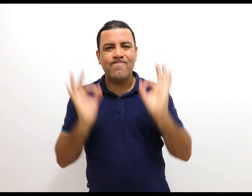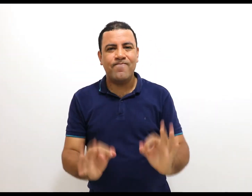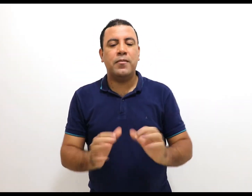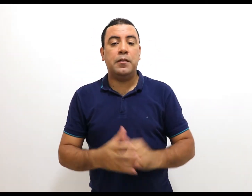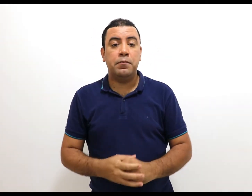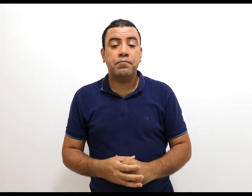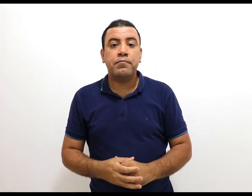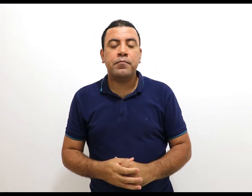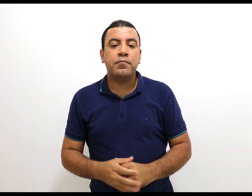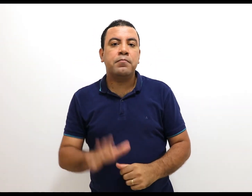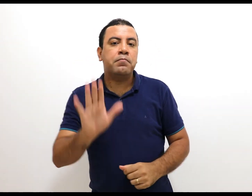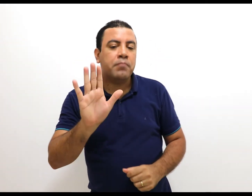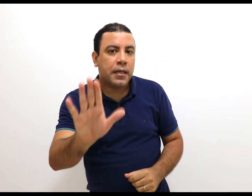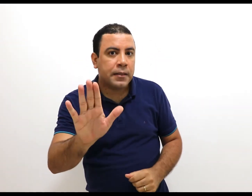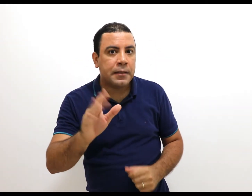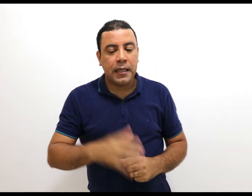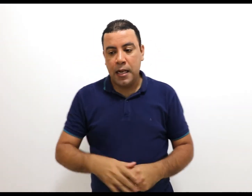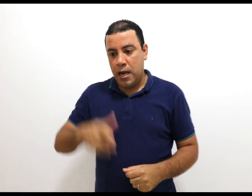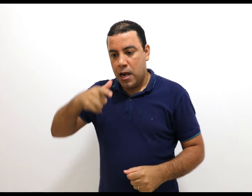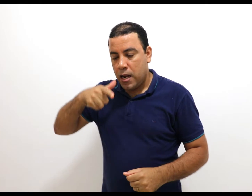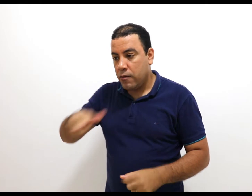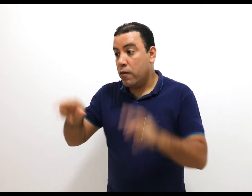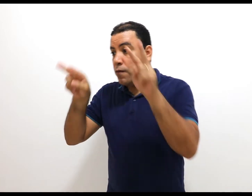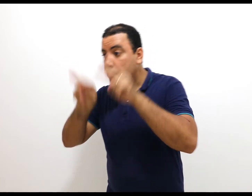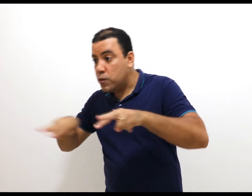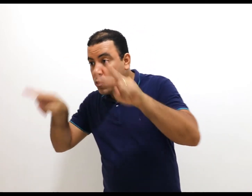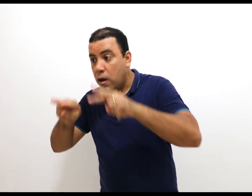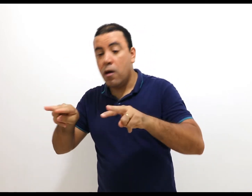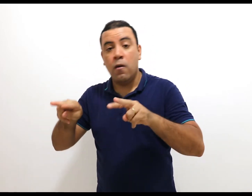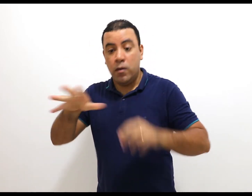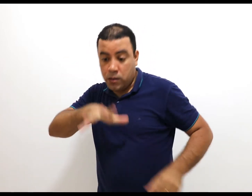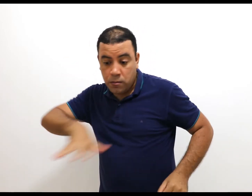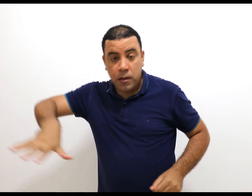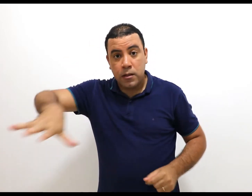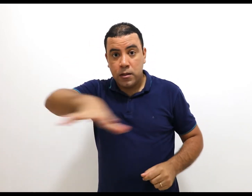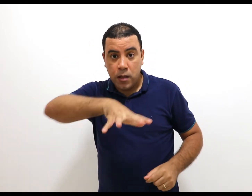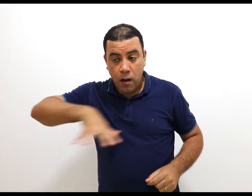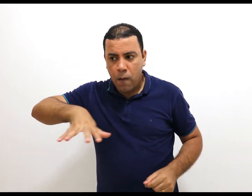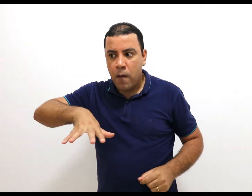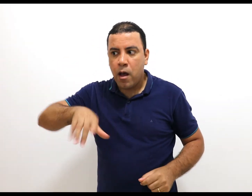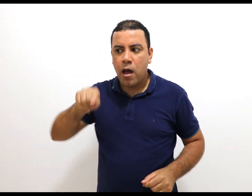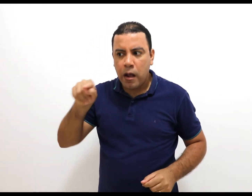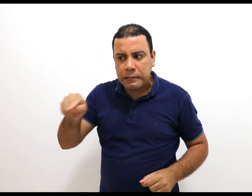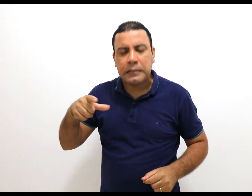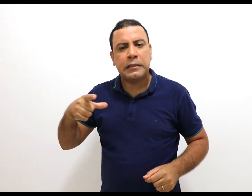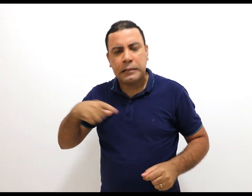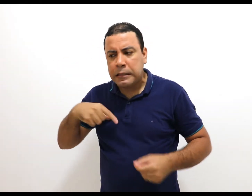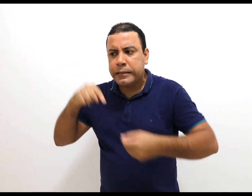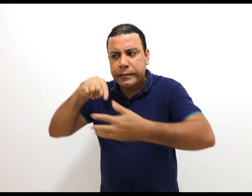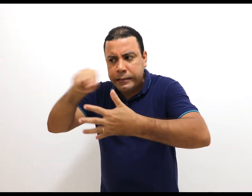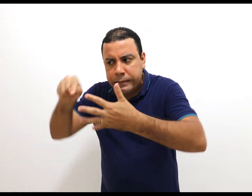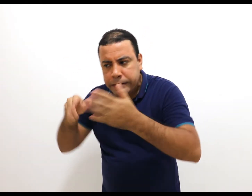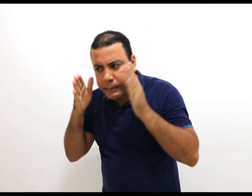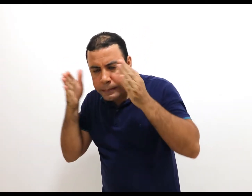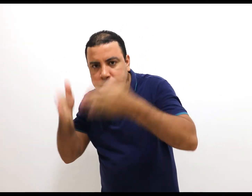requer aplicações específicas, delimitaremos aspectos linguísticos e tecnológicos que